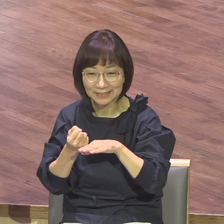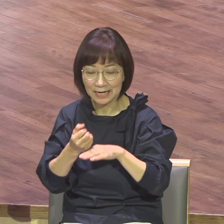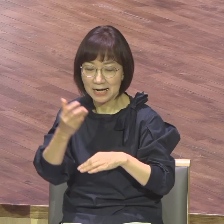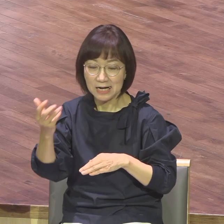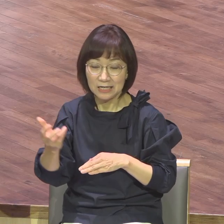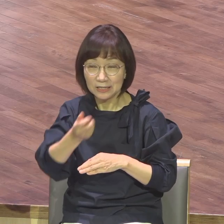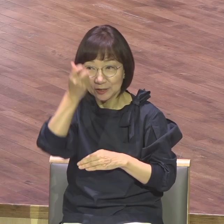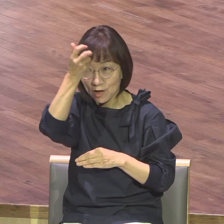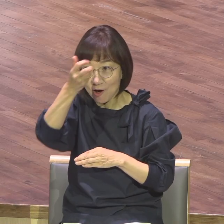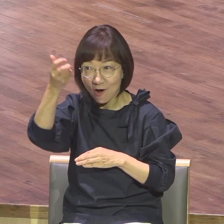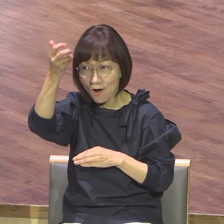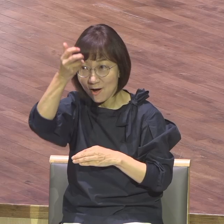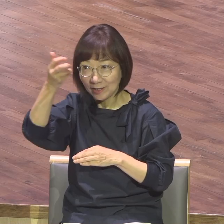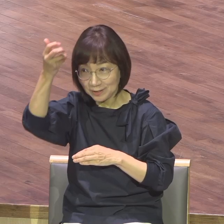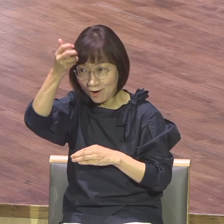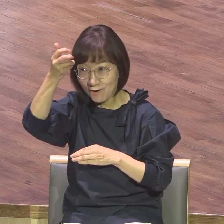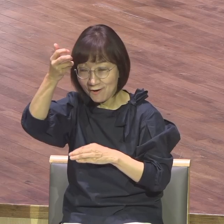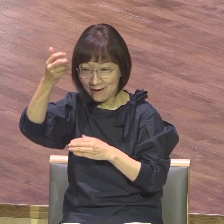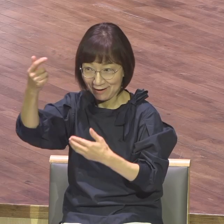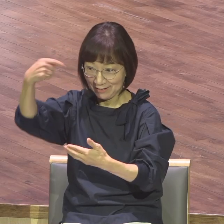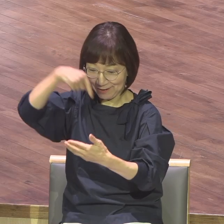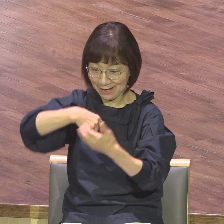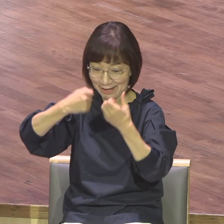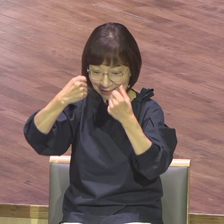천국 누리라.